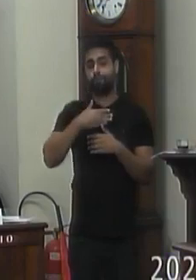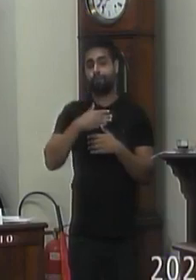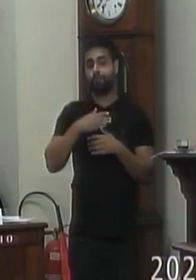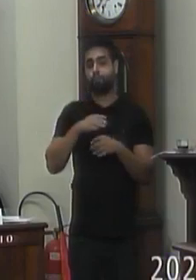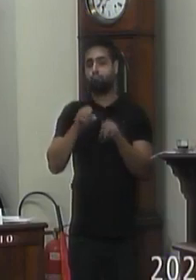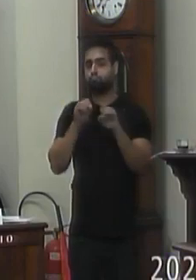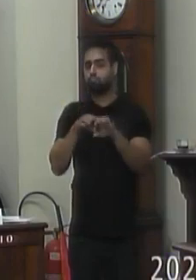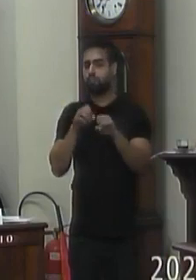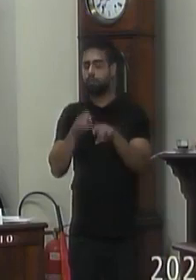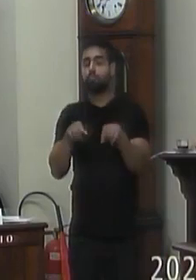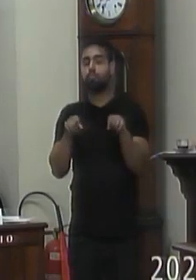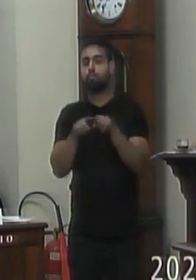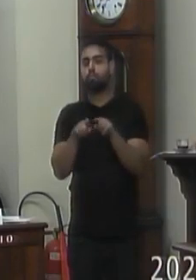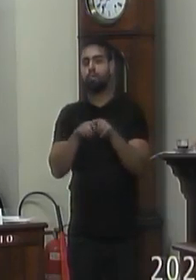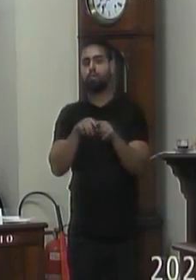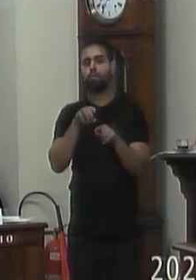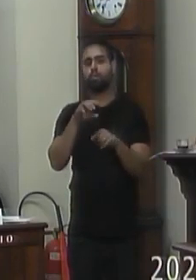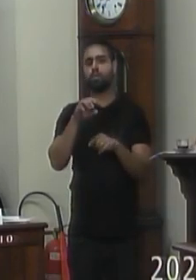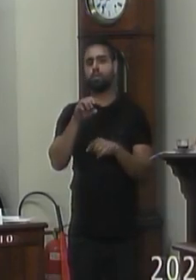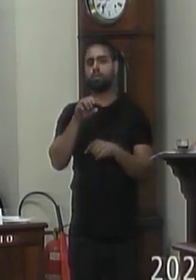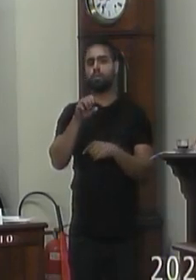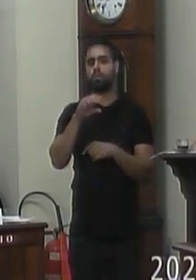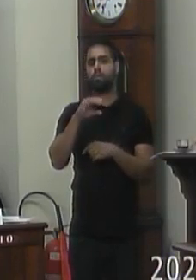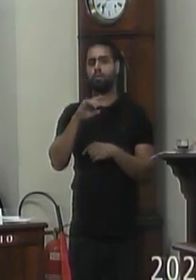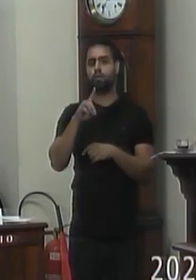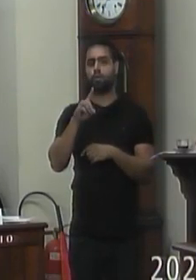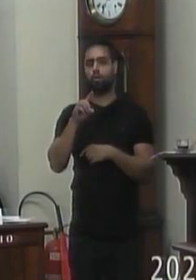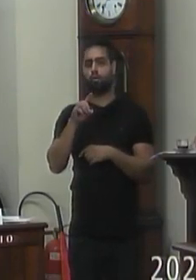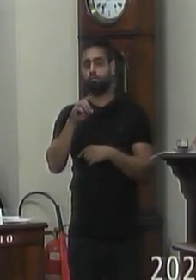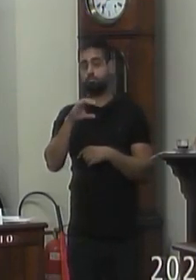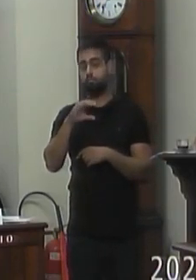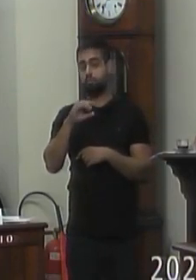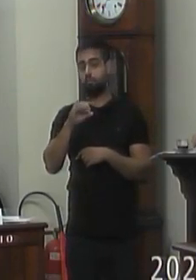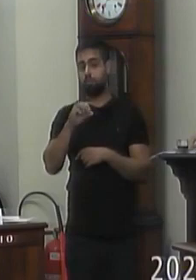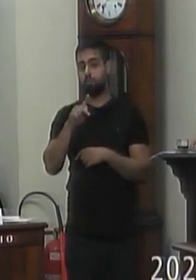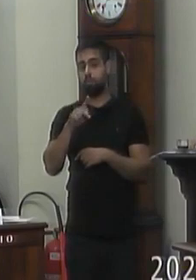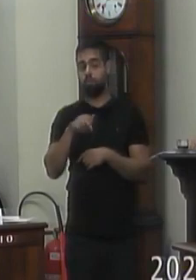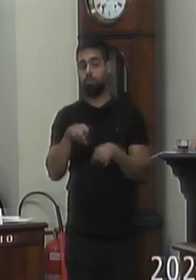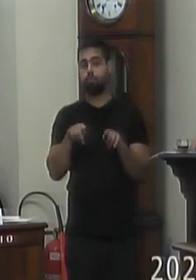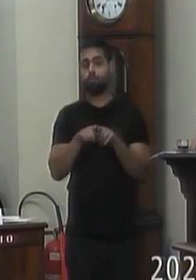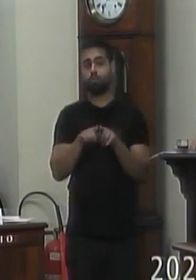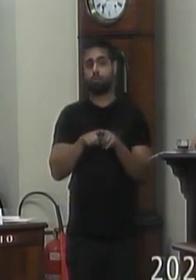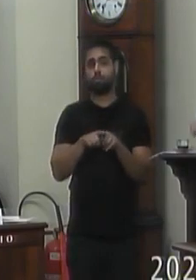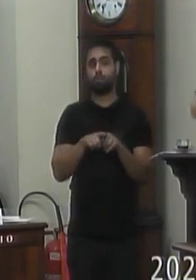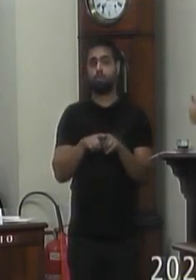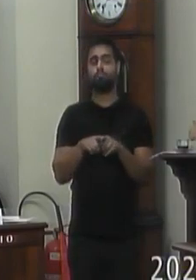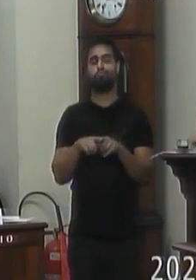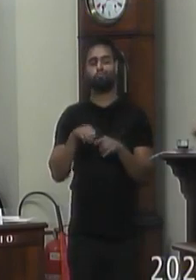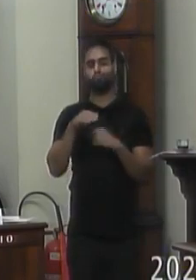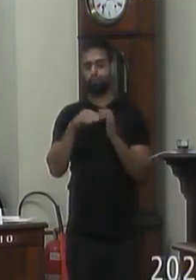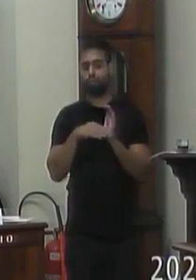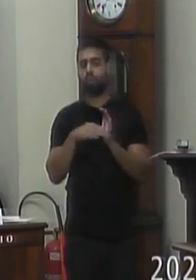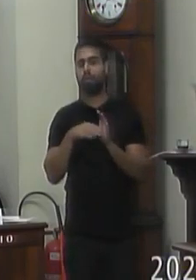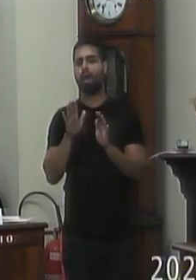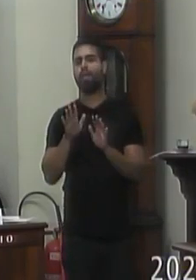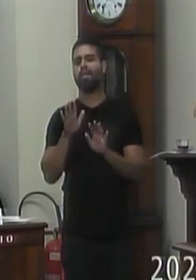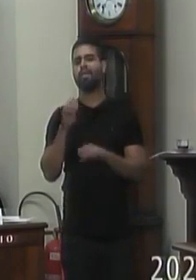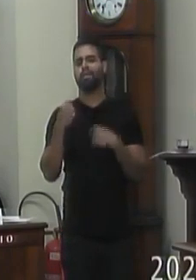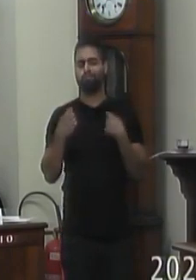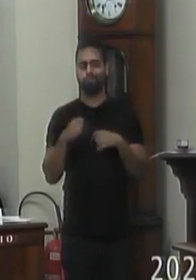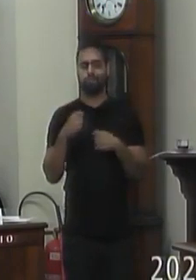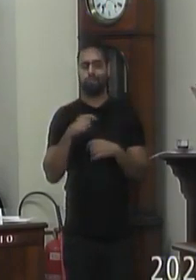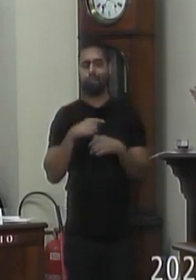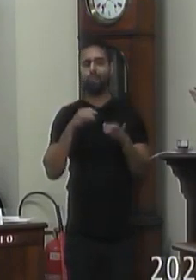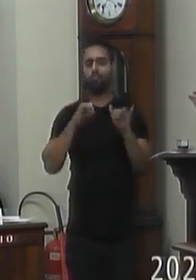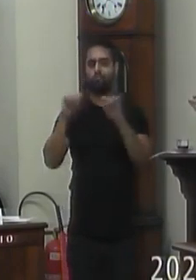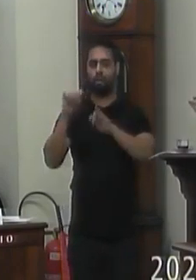Educação, a mesma coisa, CIOP, o CDP aqui, a questão da dívida é o SADPEM, que também é a mesma coisa, depende de informações